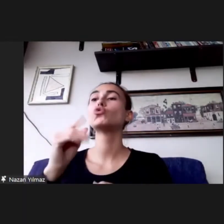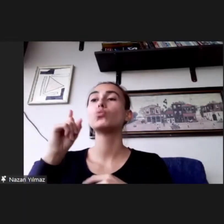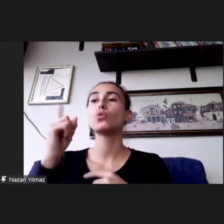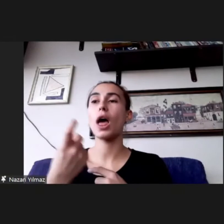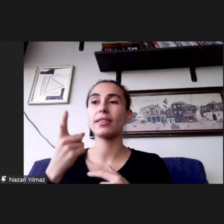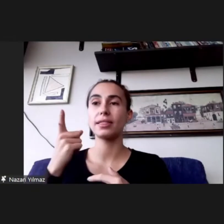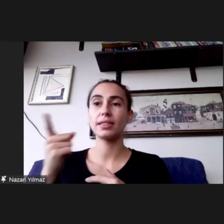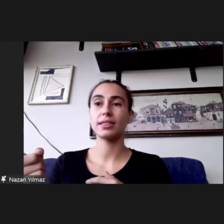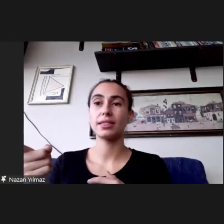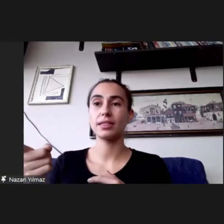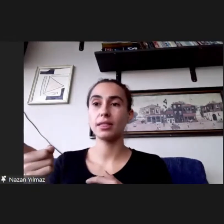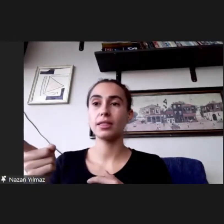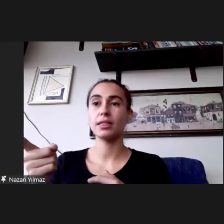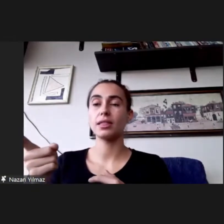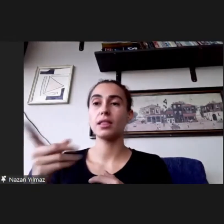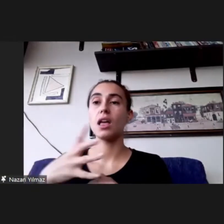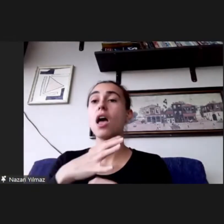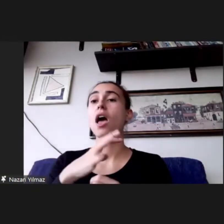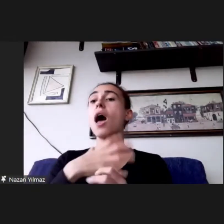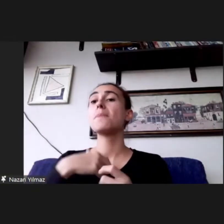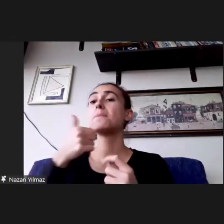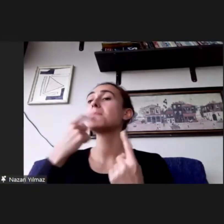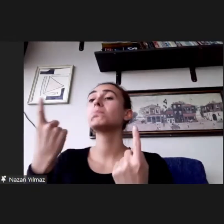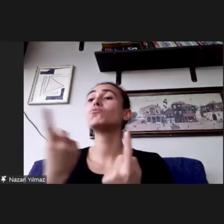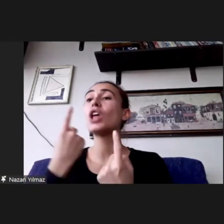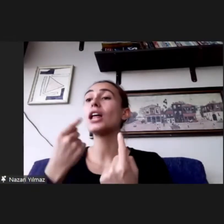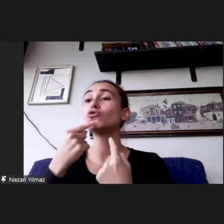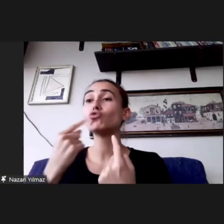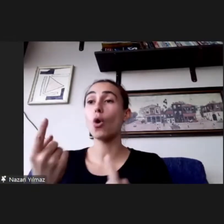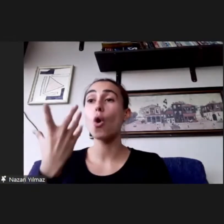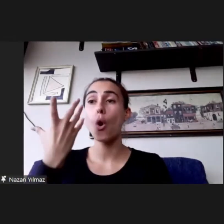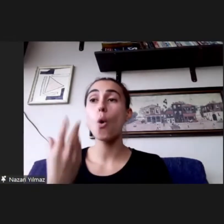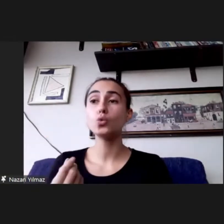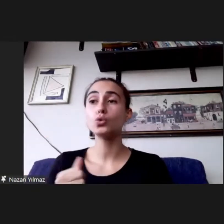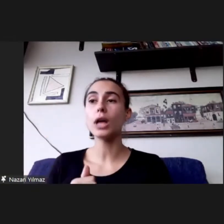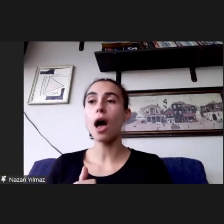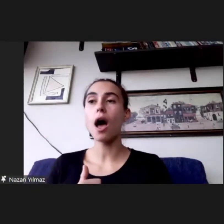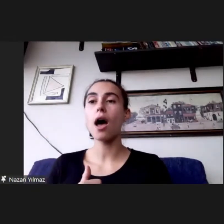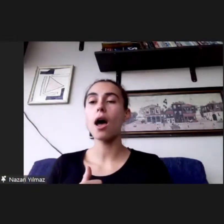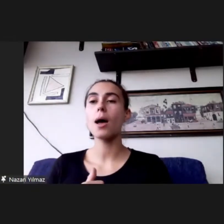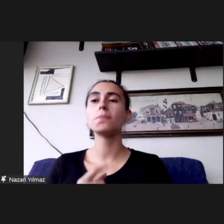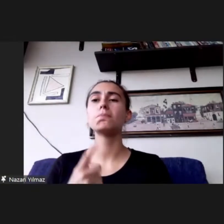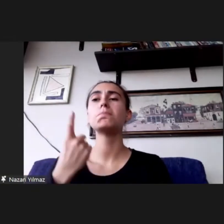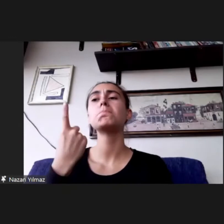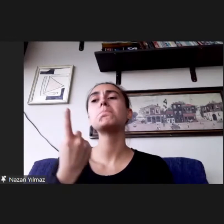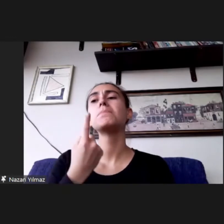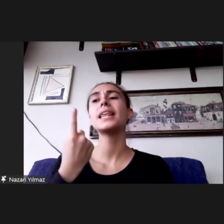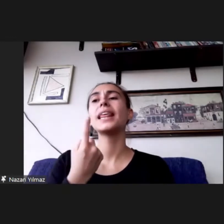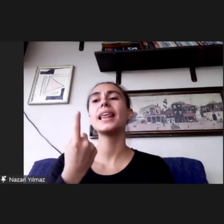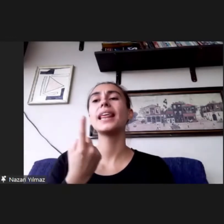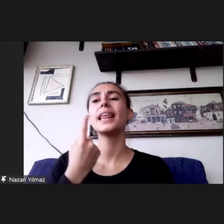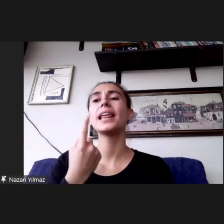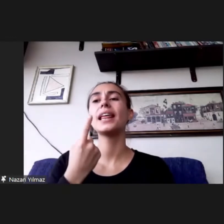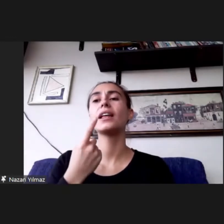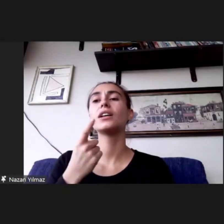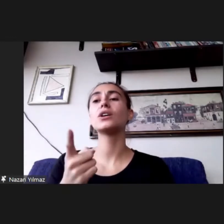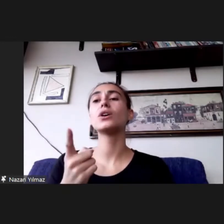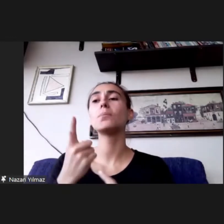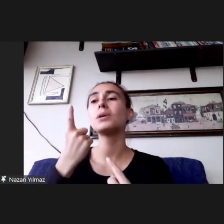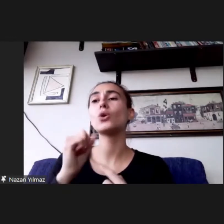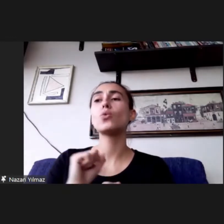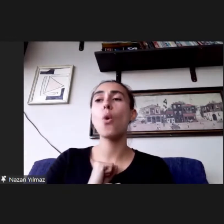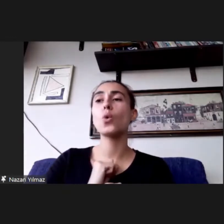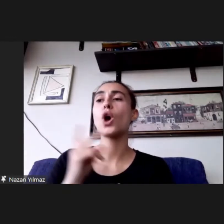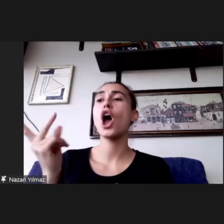ebeveynlerin ebeveynlere dair birkaç söz söyleyecek olursak da bir böyle talepkar olmaktan bir korku ve